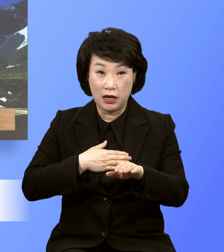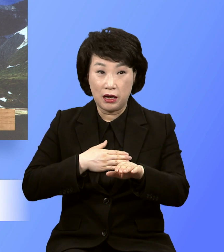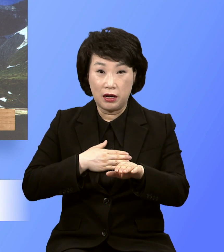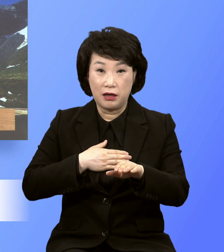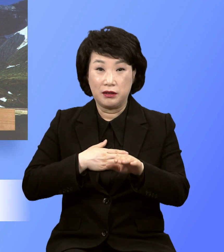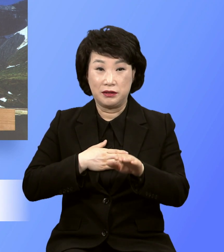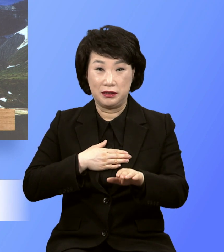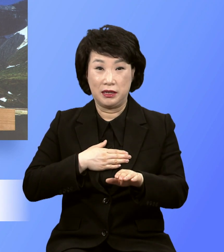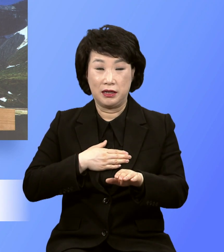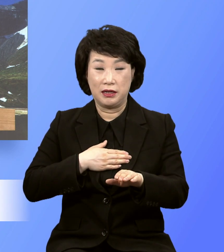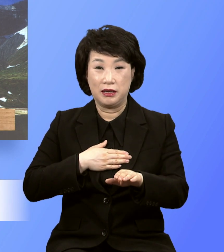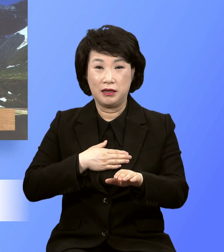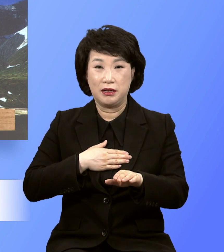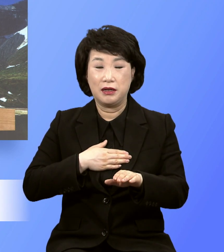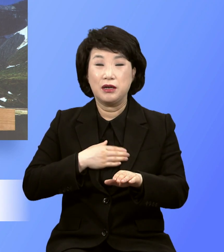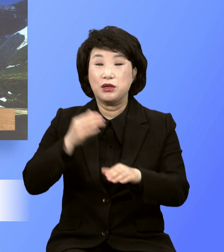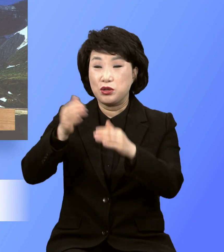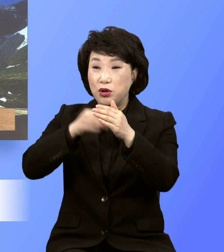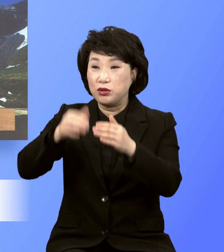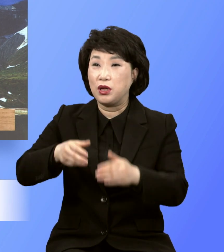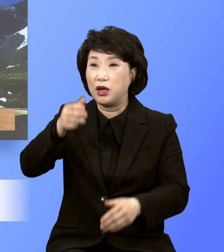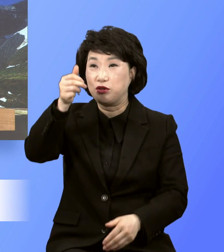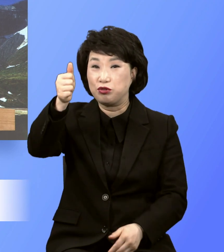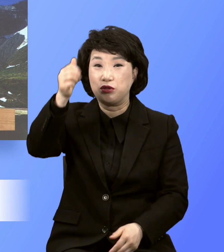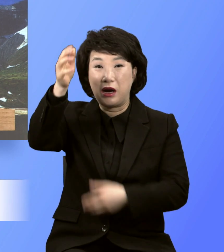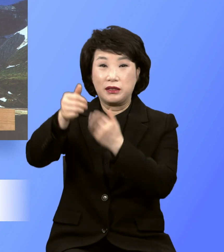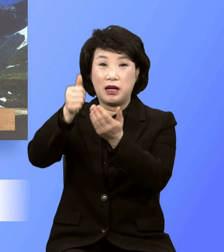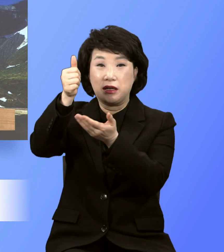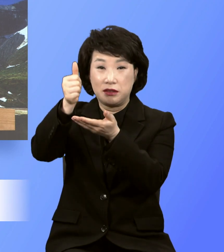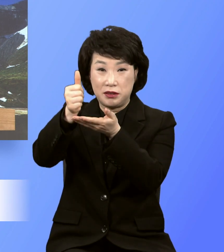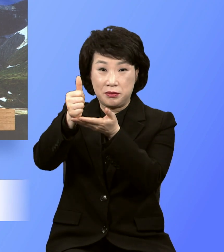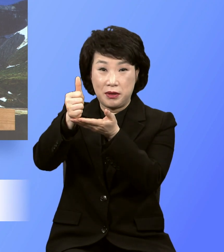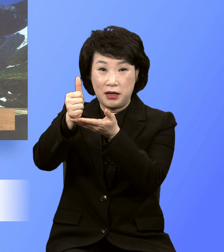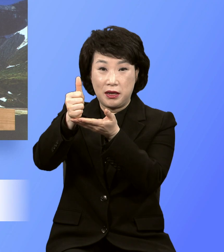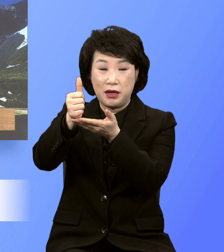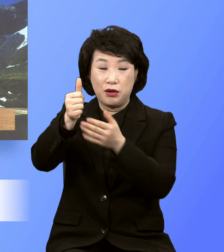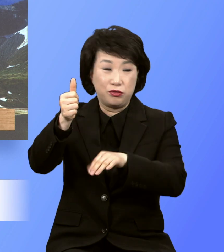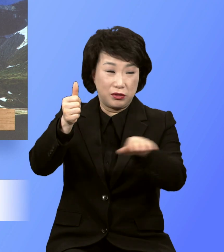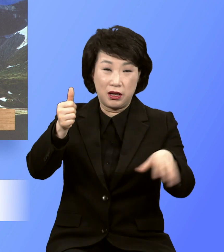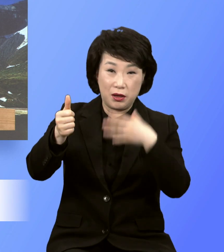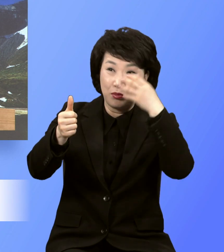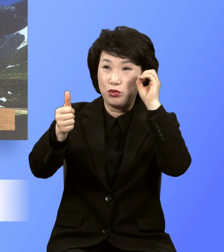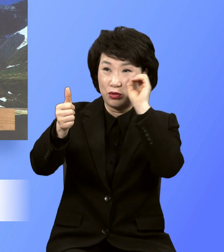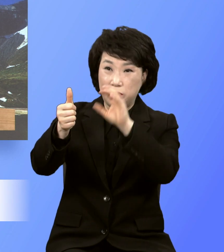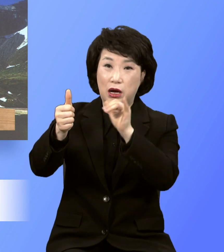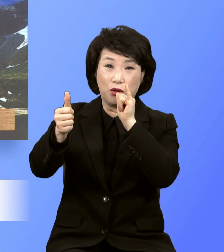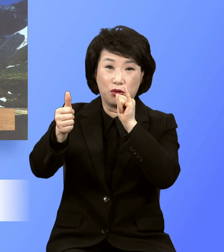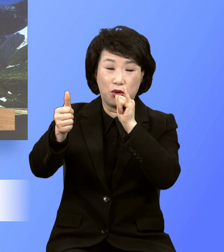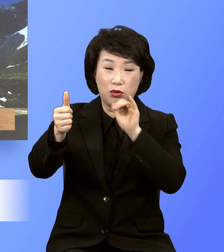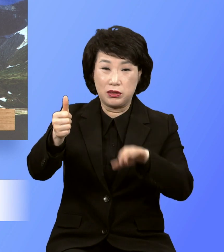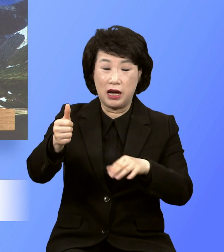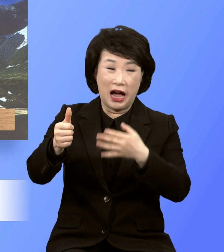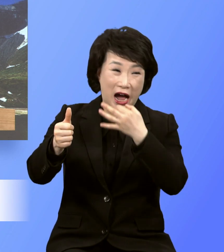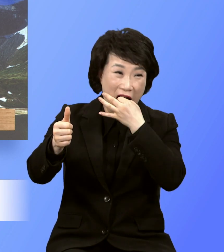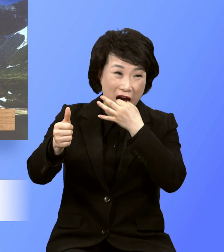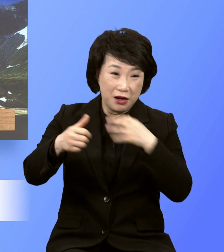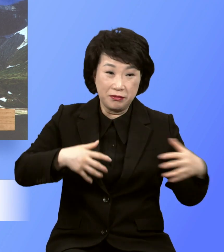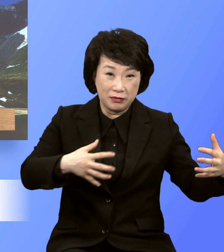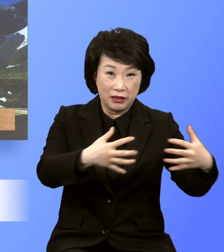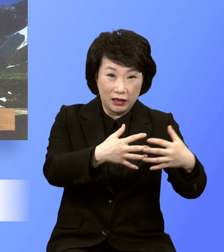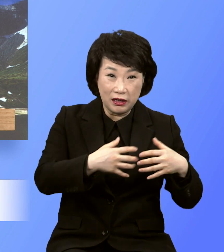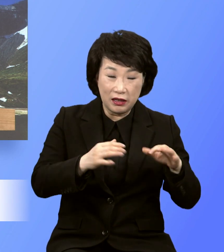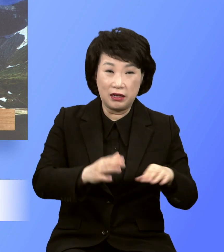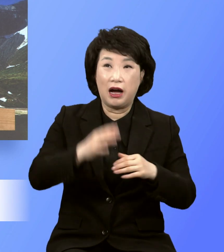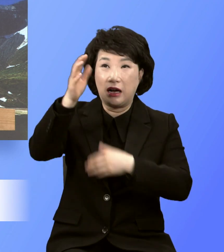감히 절대자인 은혜 베푸신 하나님을 무시하고 욕심으로